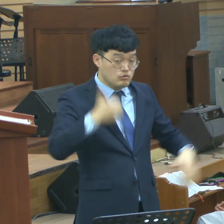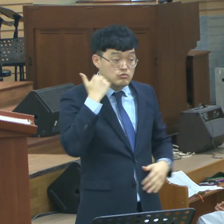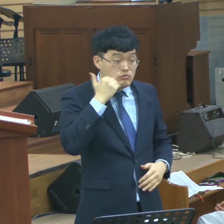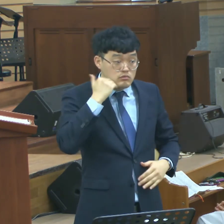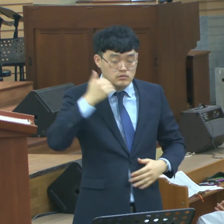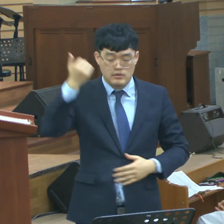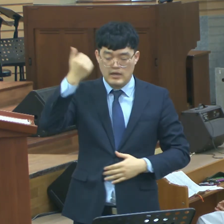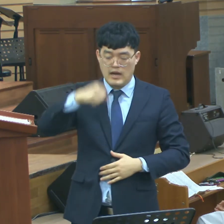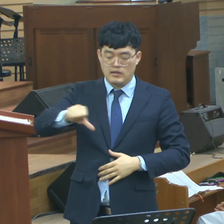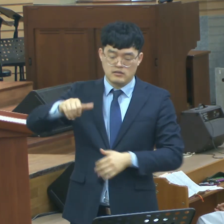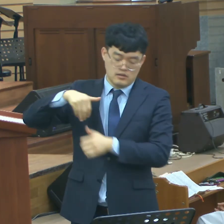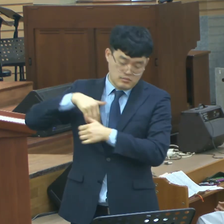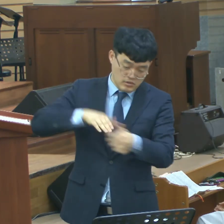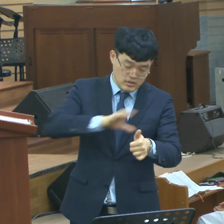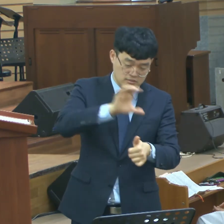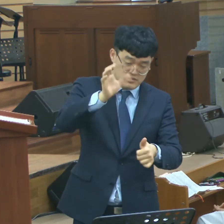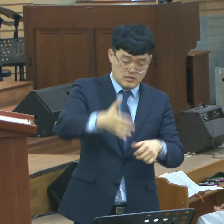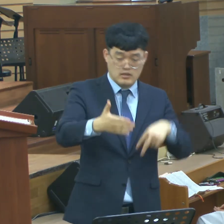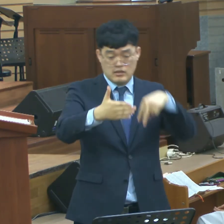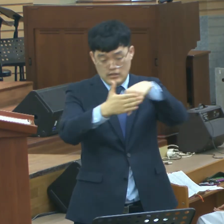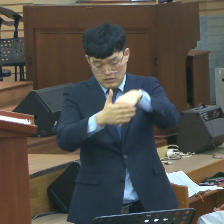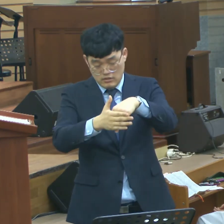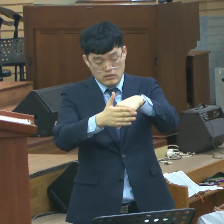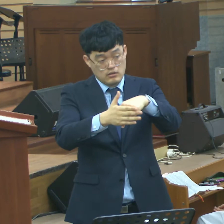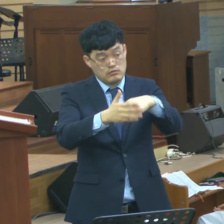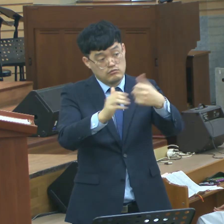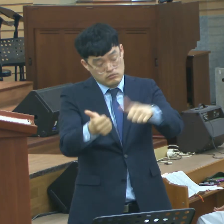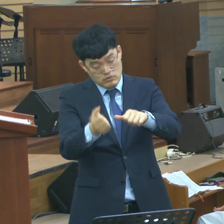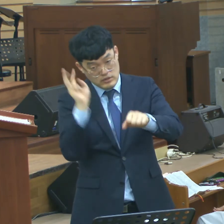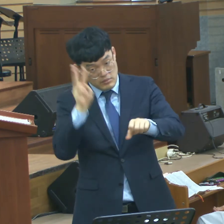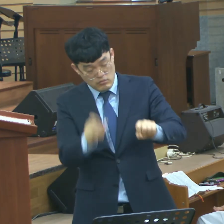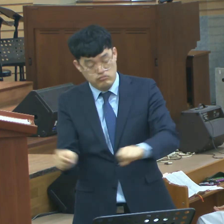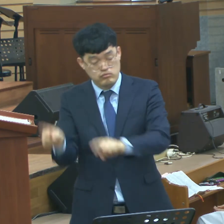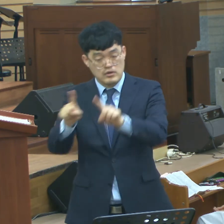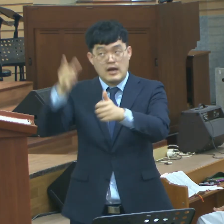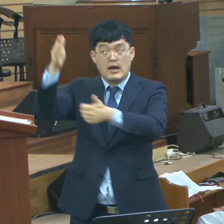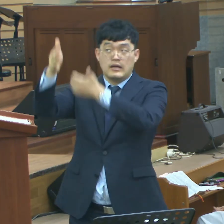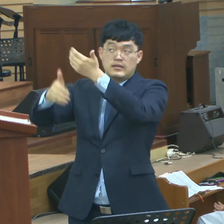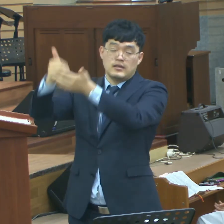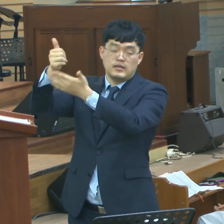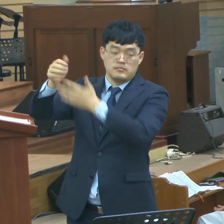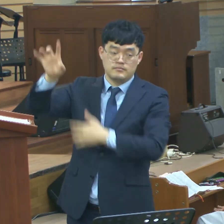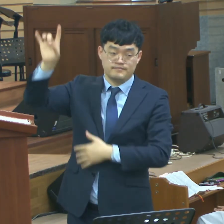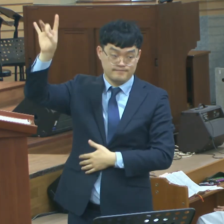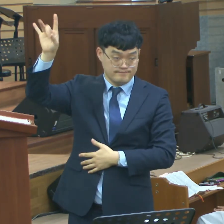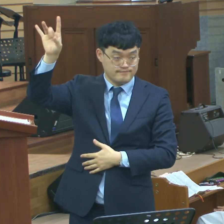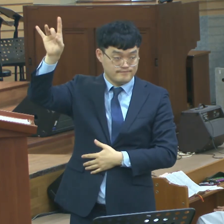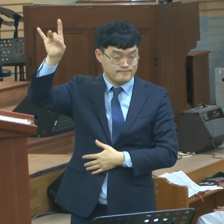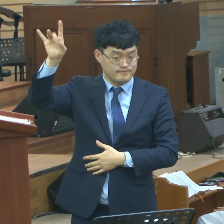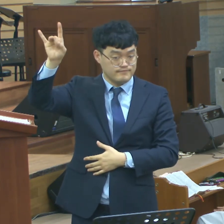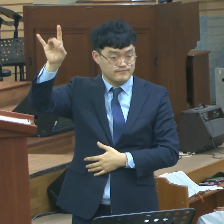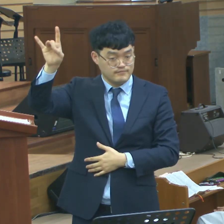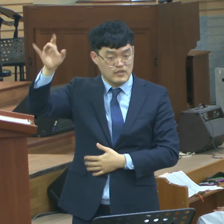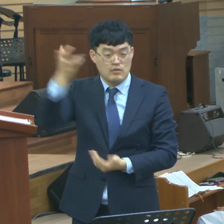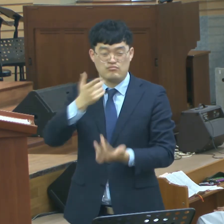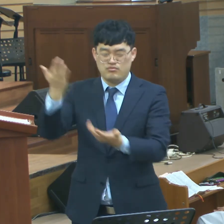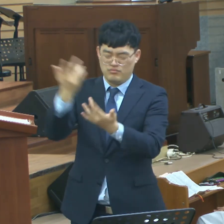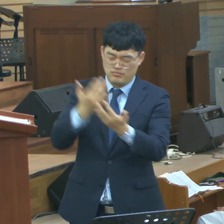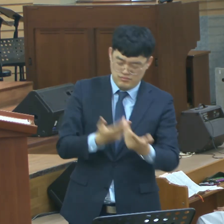세상에 보내시고 십자가에 죽게 하시고 3일 만에 부활시키신 우리